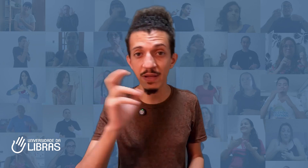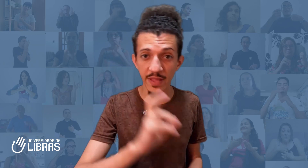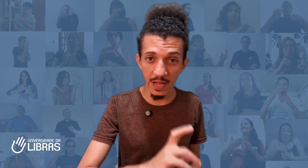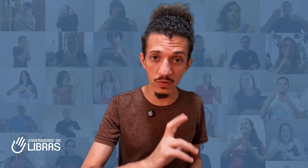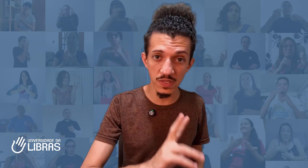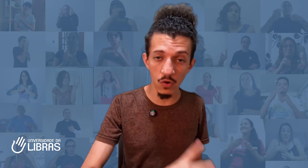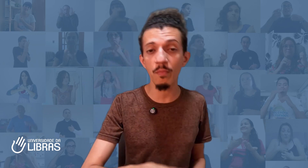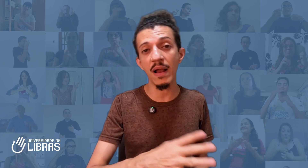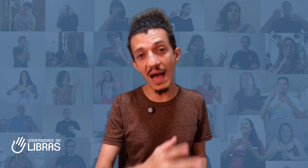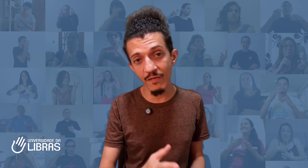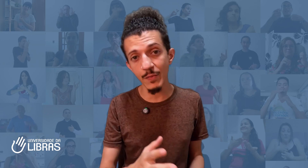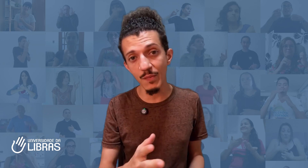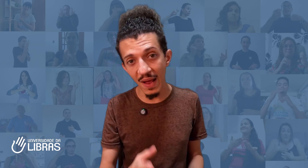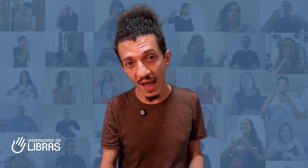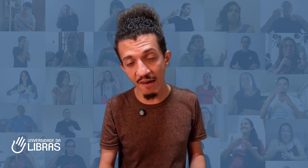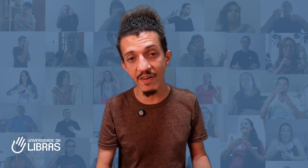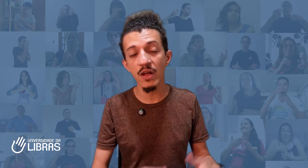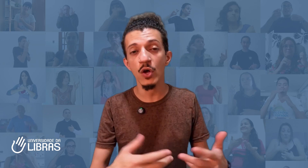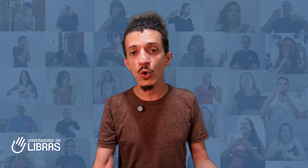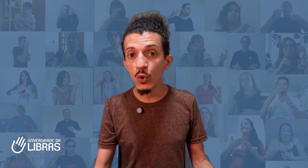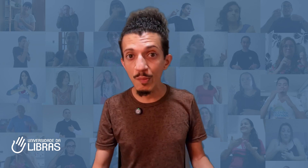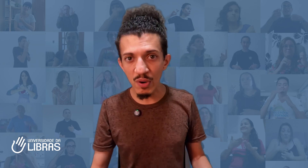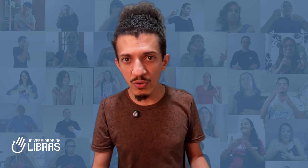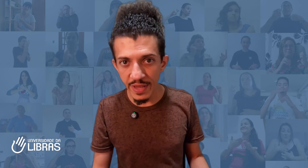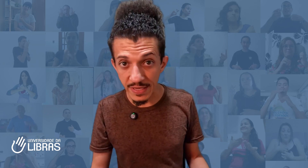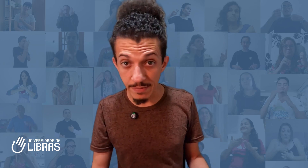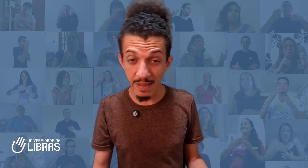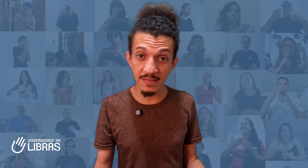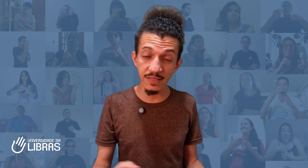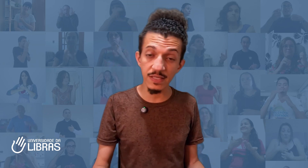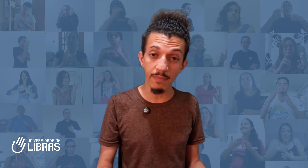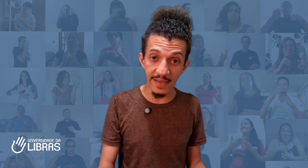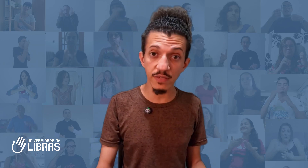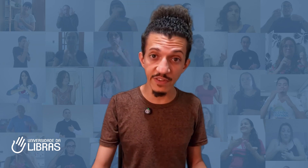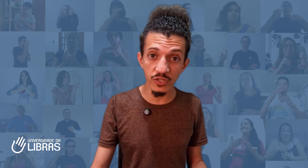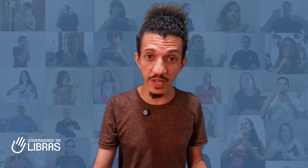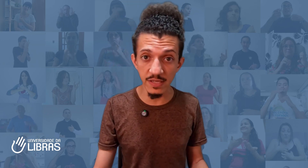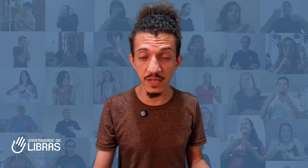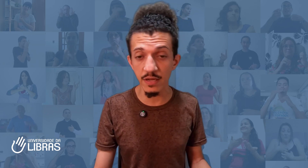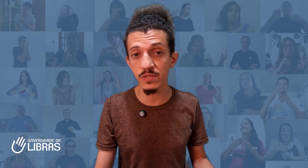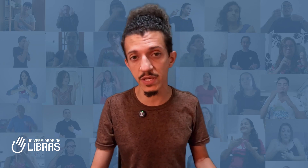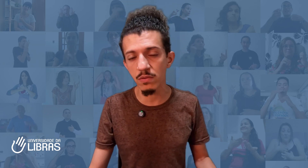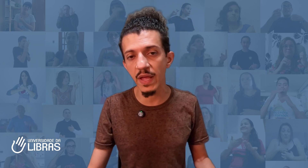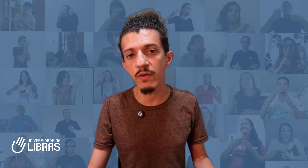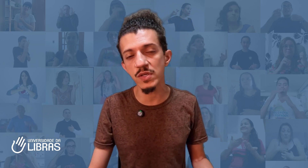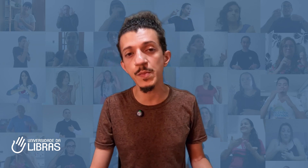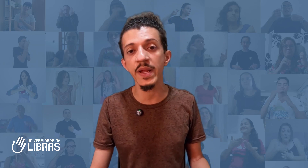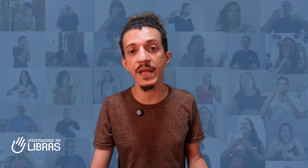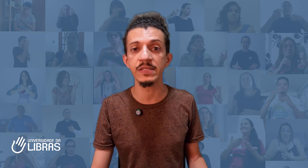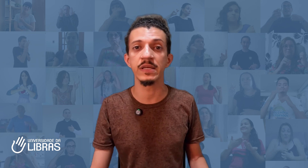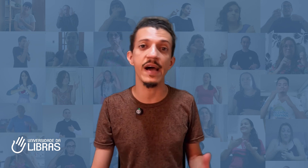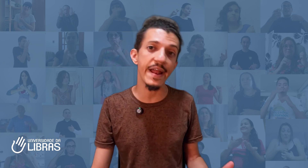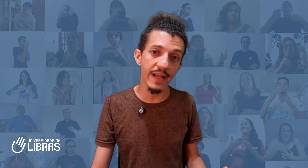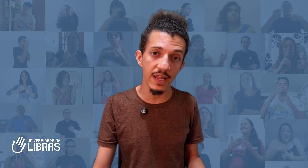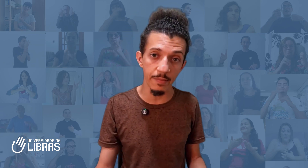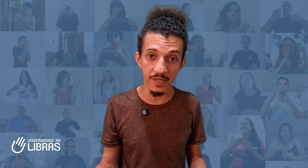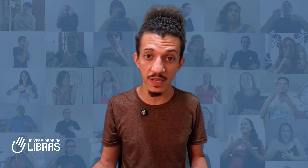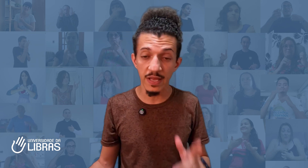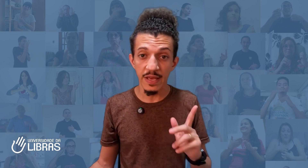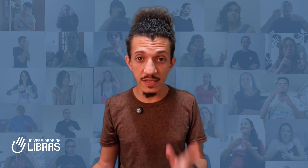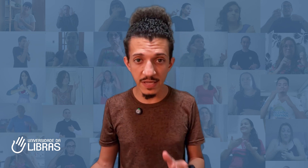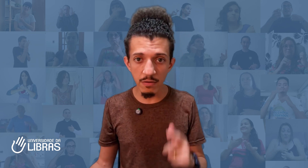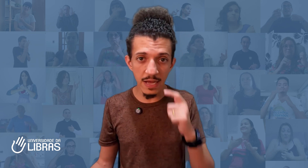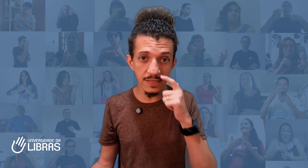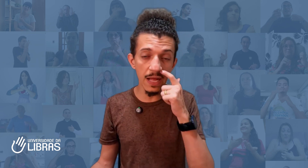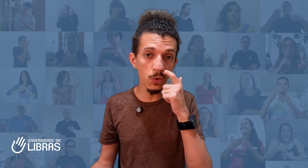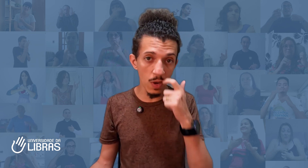simplesmente uma tradução, palavra por palavra, do português. Mas nesses mais de 23 anos que eu tenho de experiência na área da Libras,